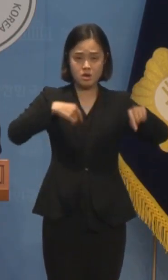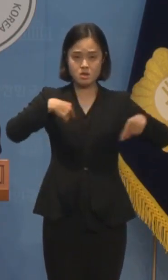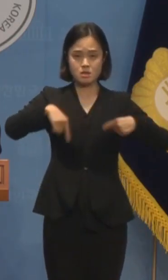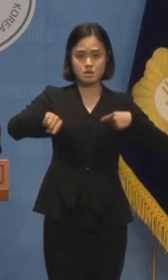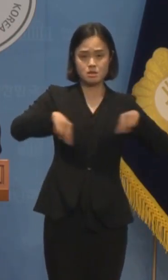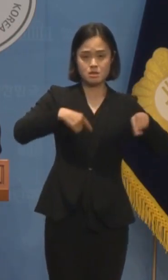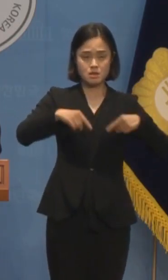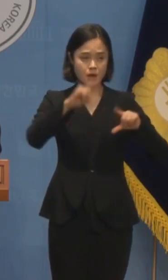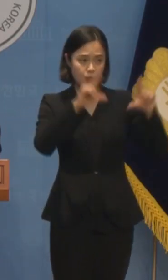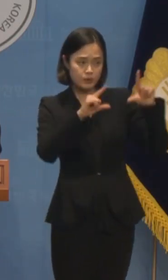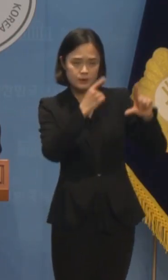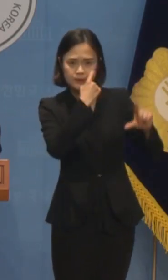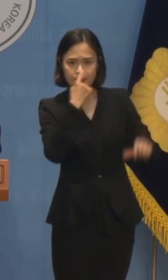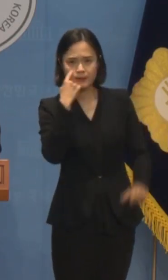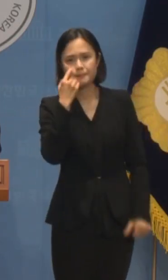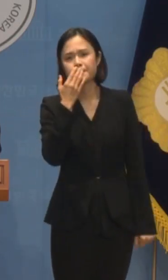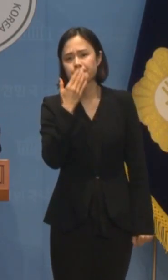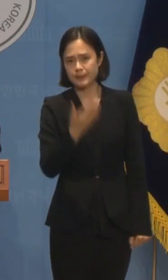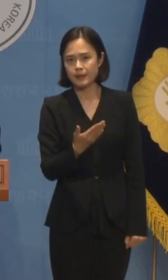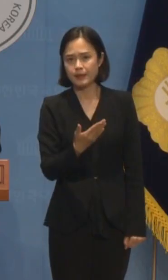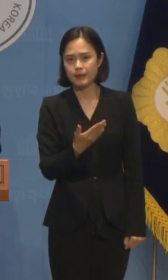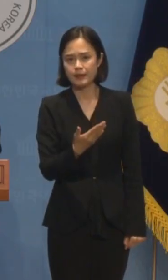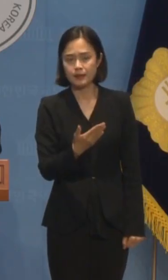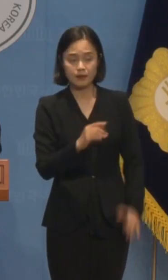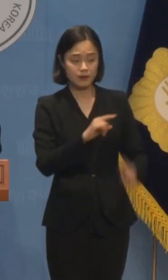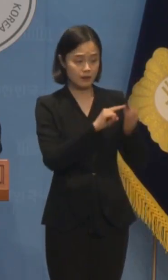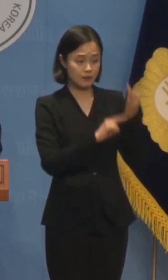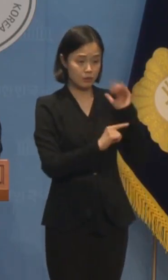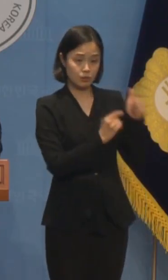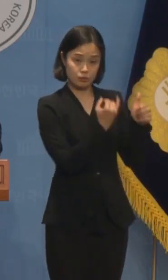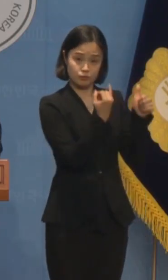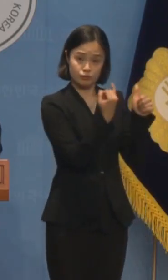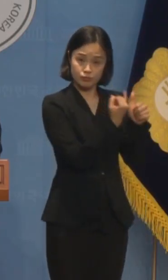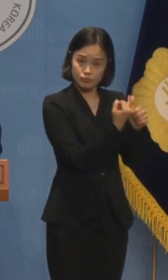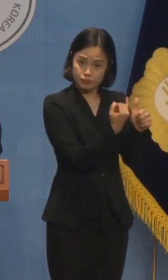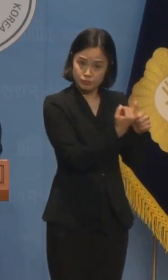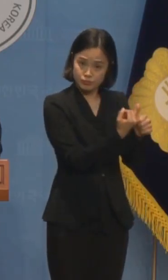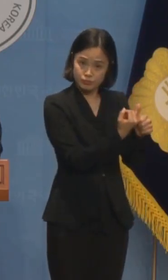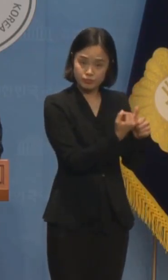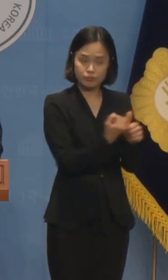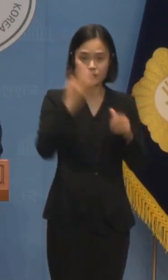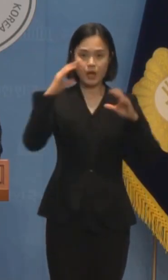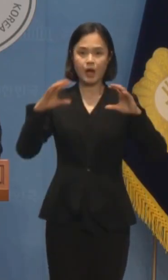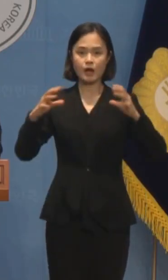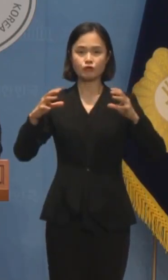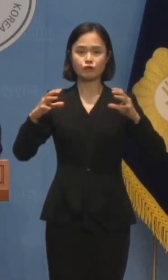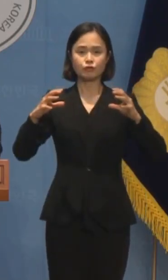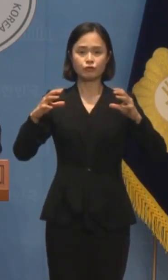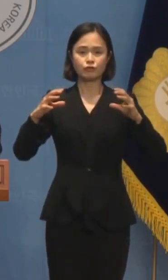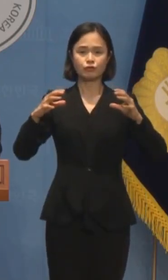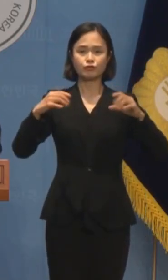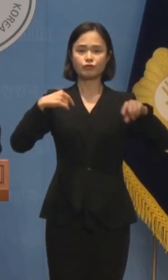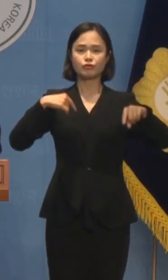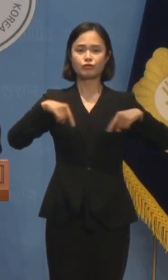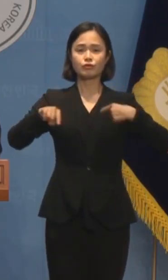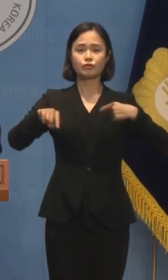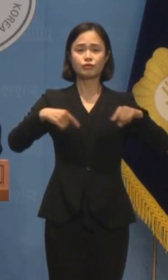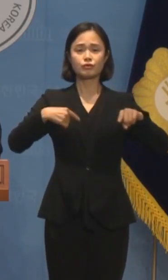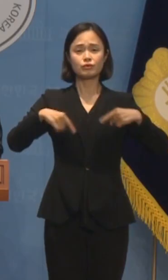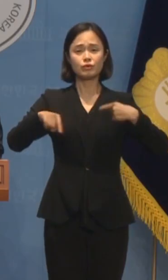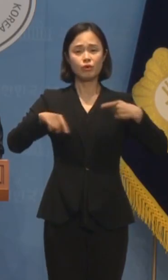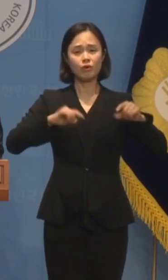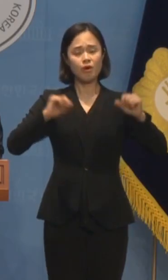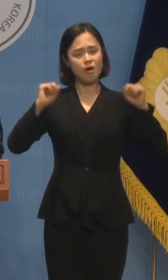보여줍니다. 대통령 부부는 대한민국 국정을 어디까지